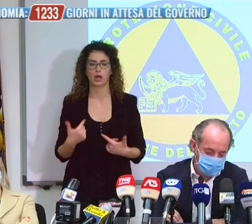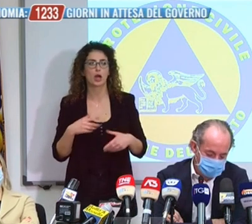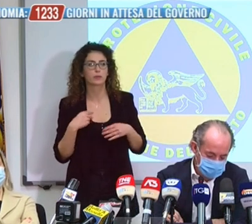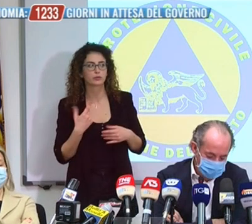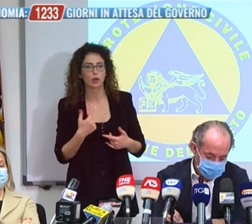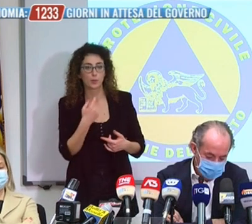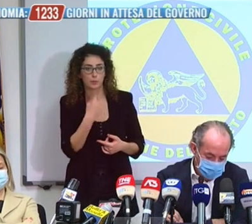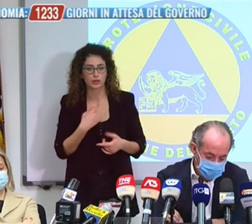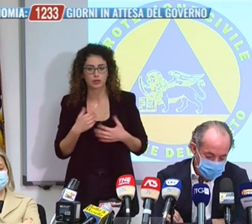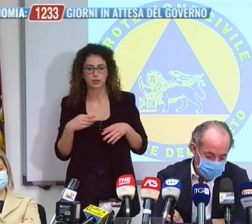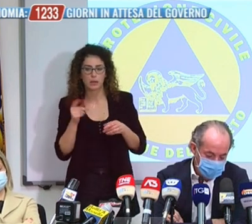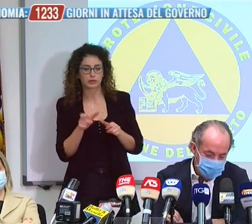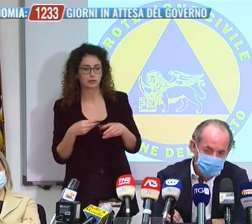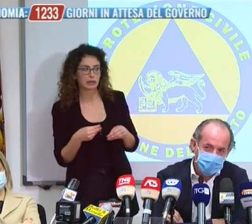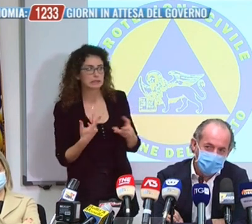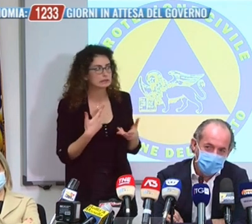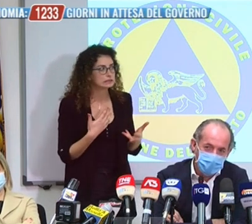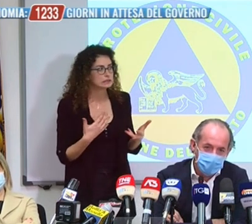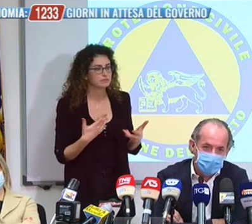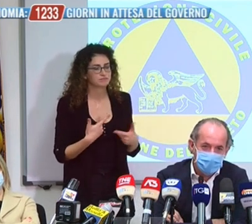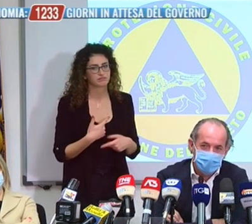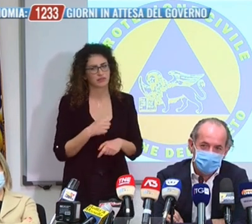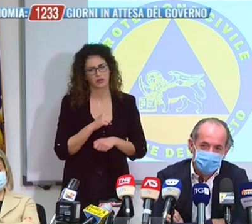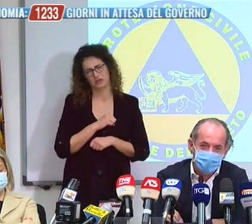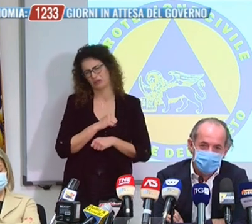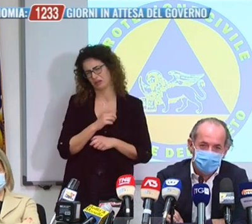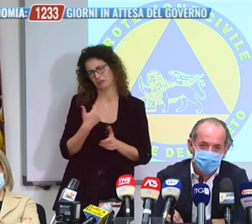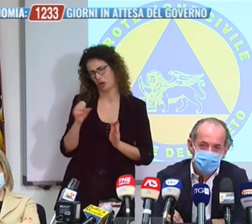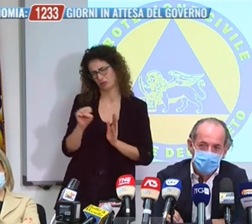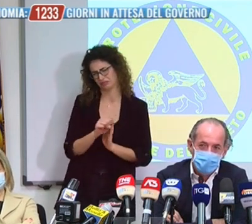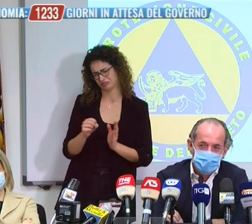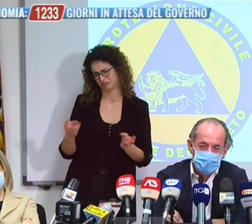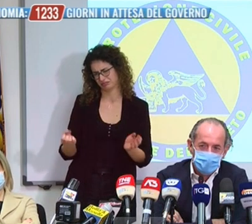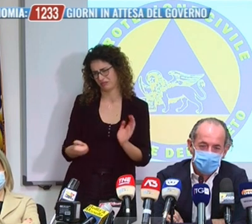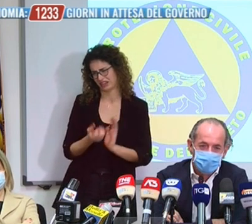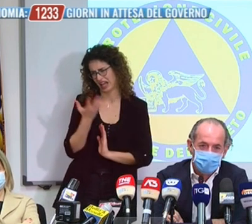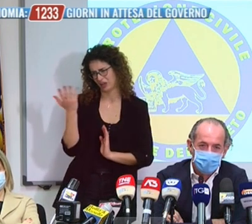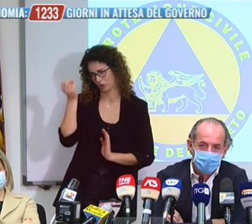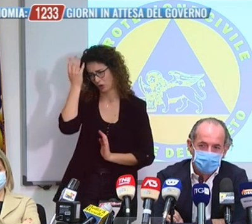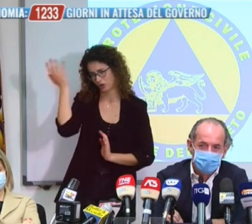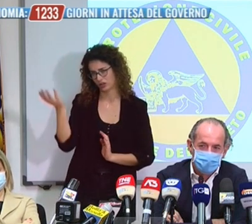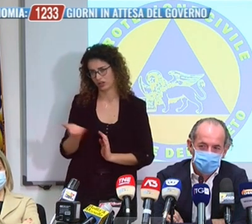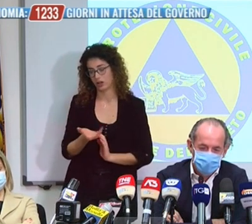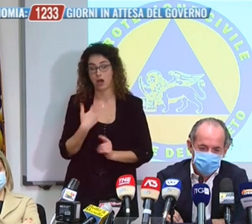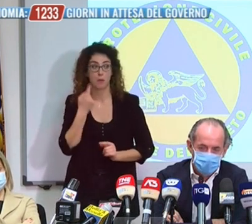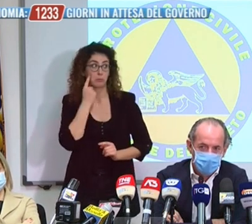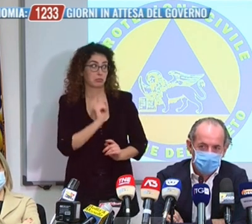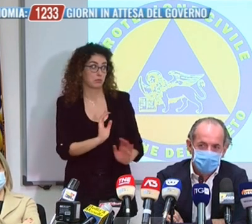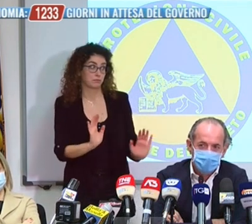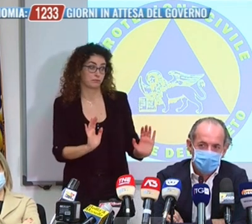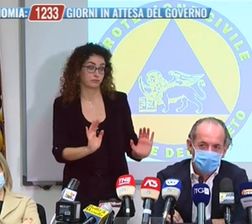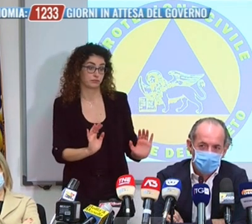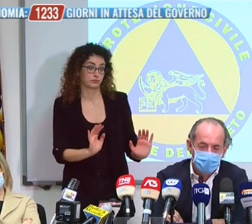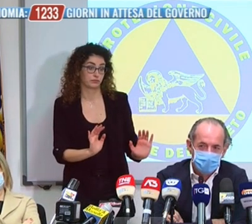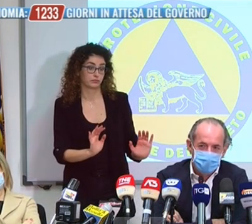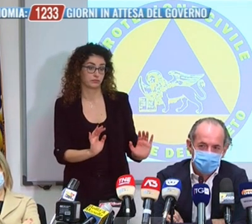sono riuscito... No, mi sembra un po' romanzato sto racconto. No, beh, insomma, non lo so, può darsi che lui... Dopo questo